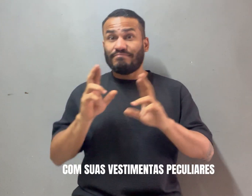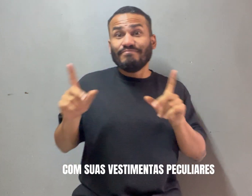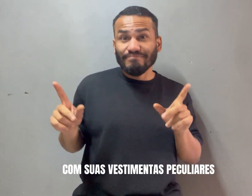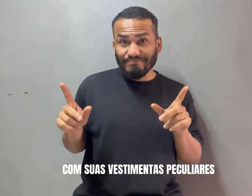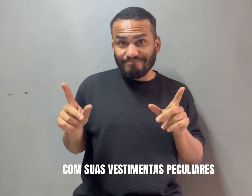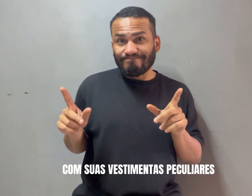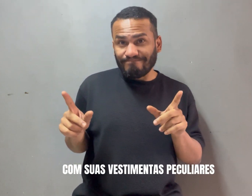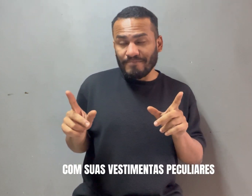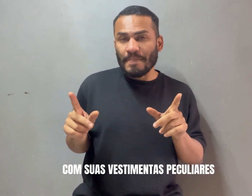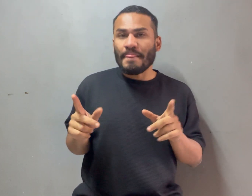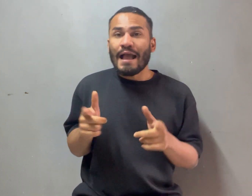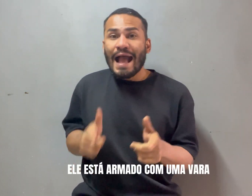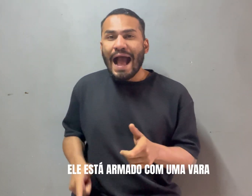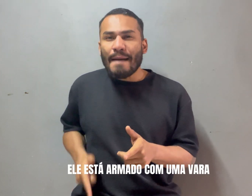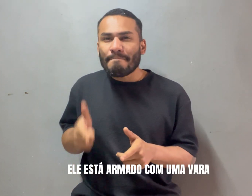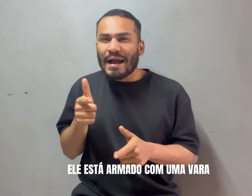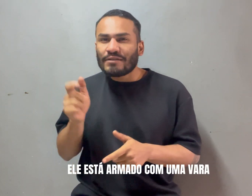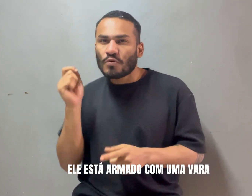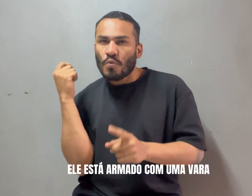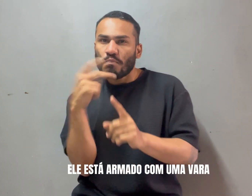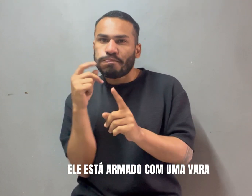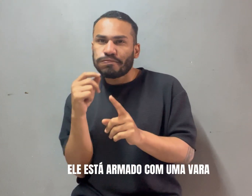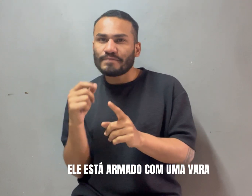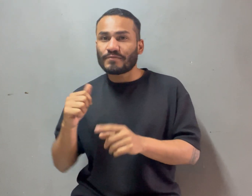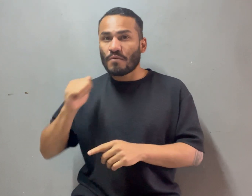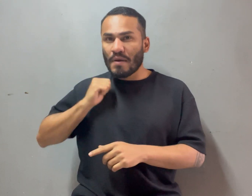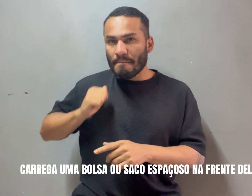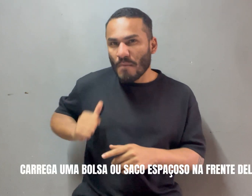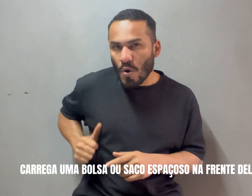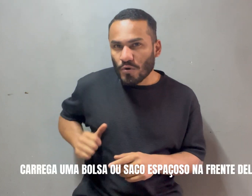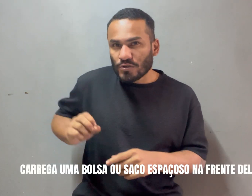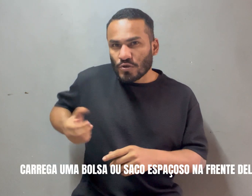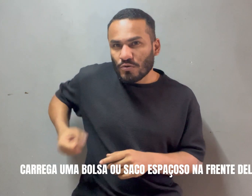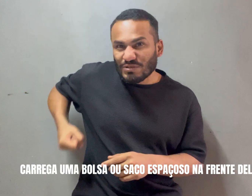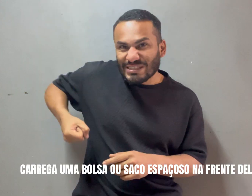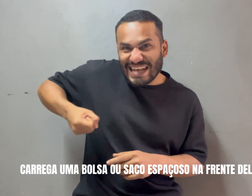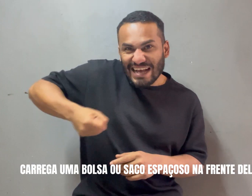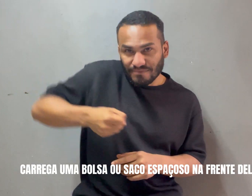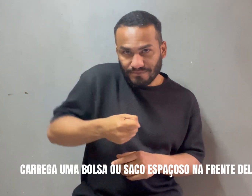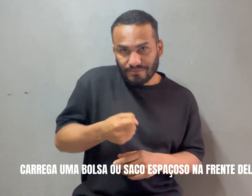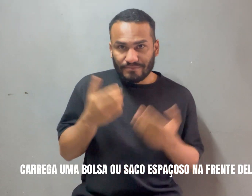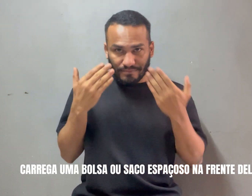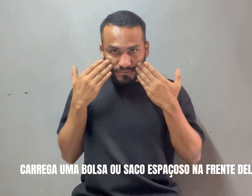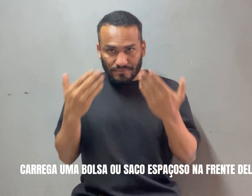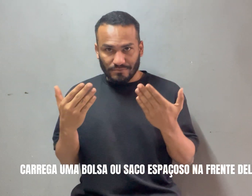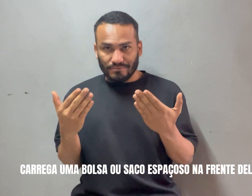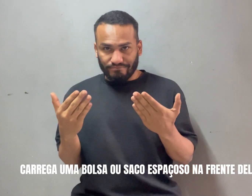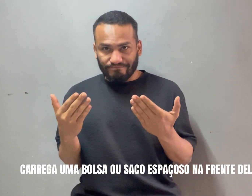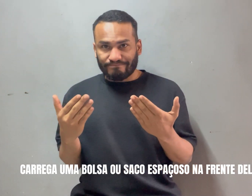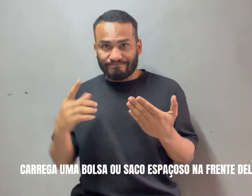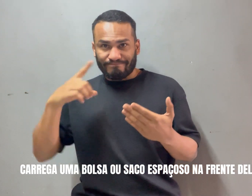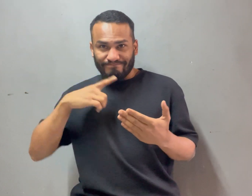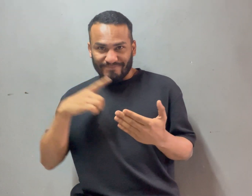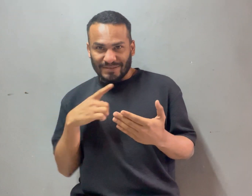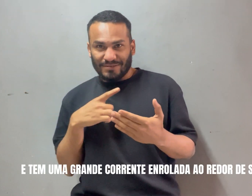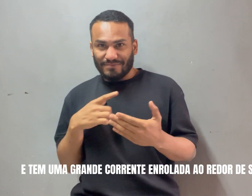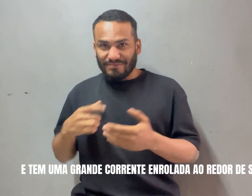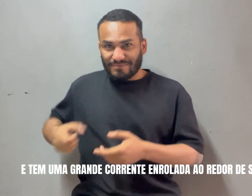vestimentas peculiares. Ele está armado com uma vara, carrega uma bolsa ou saco espaçoso na frente dele e tem uma